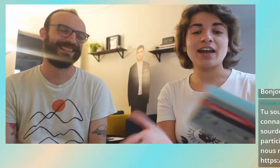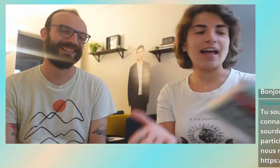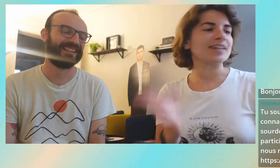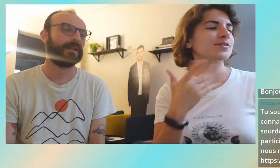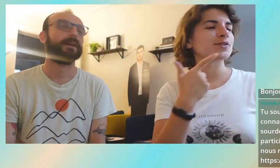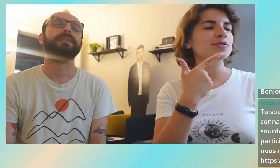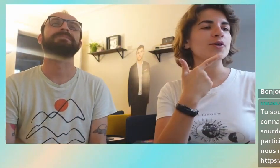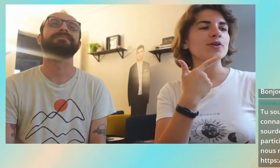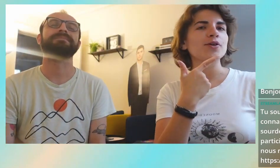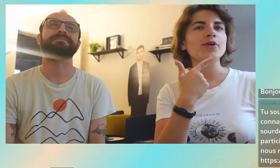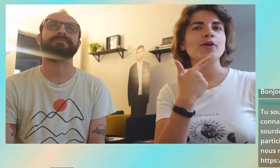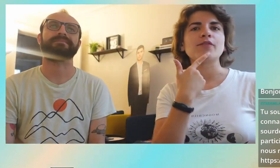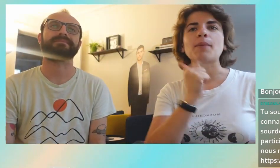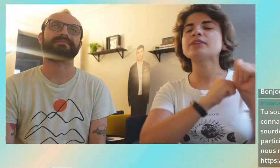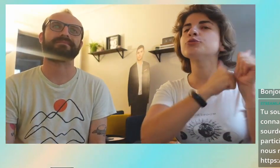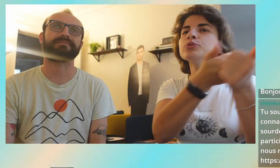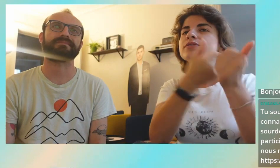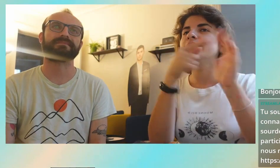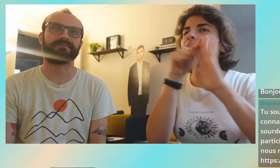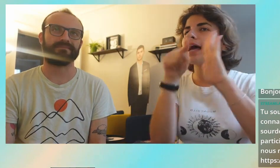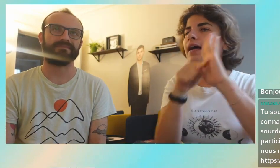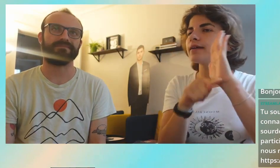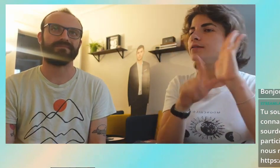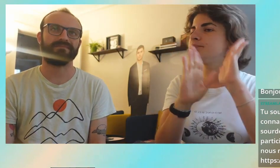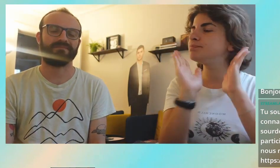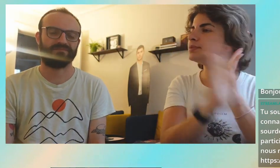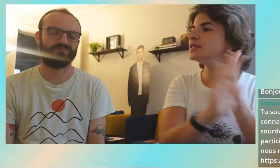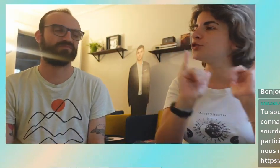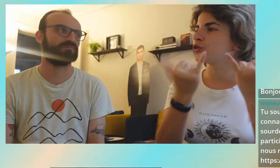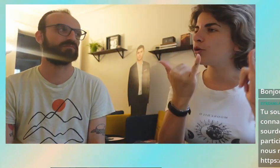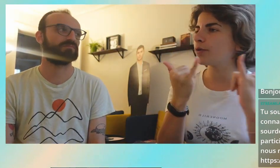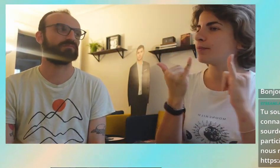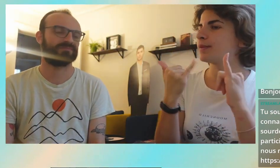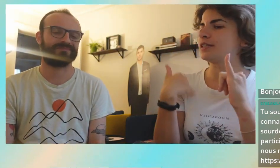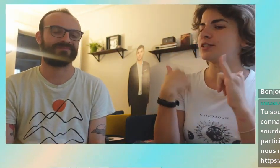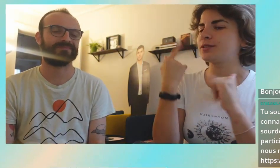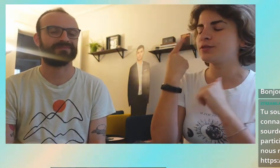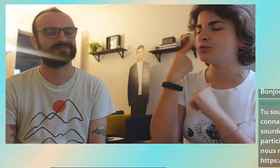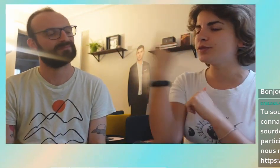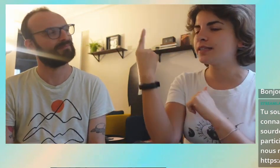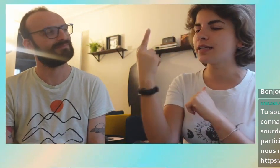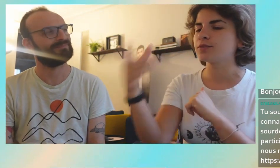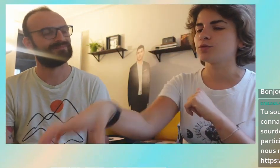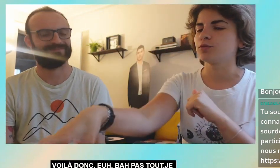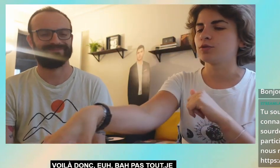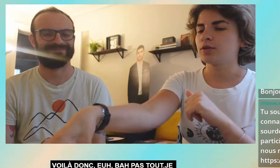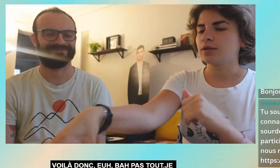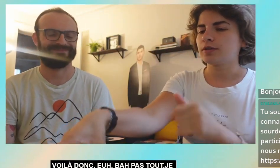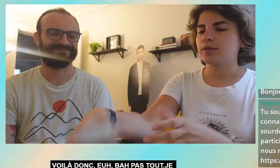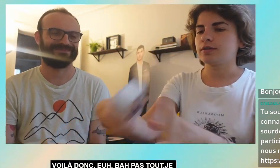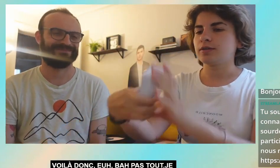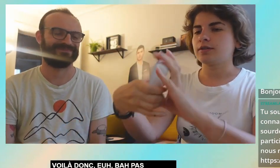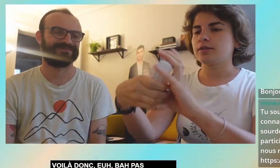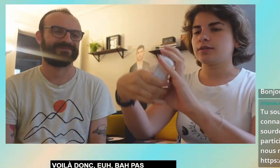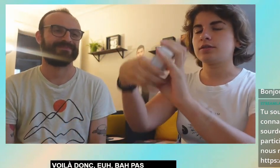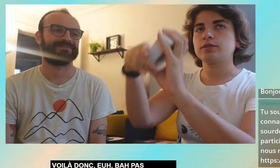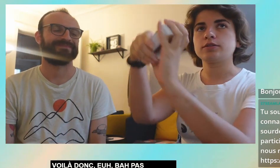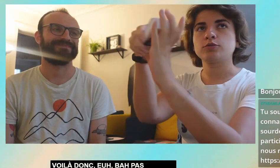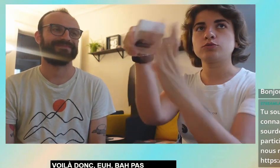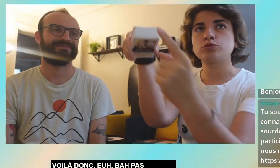Voilà, donc on va pas suivre les règles du jeu, mais j'ai une idée de toutes